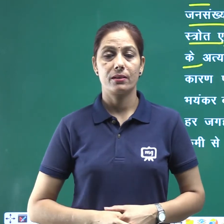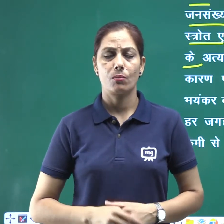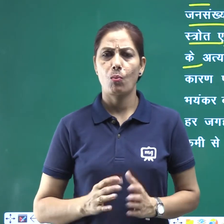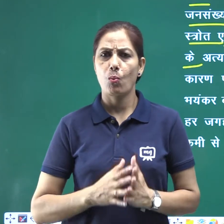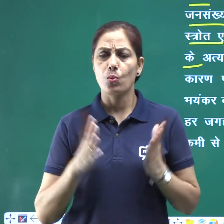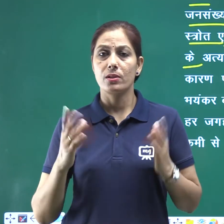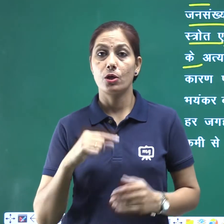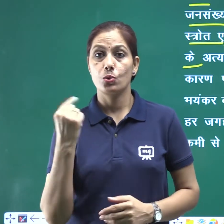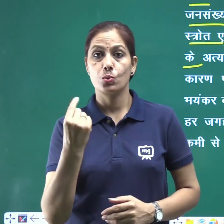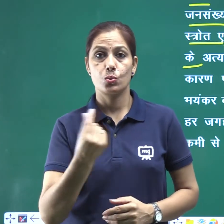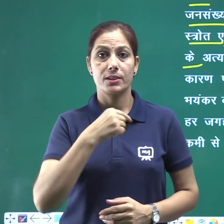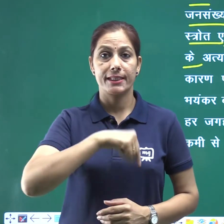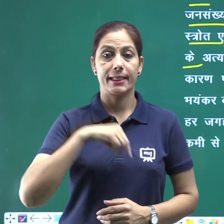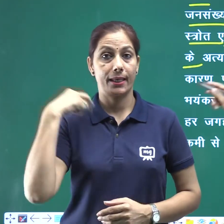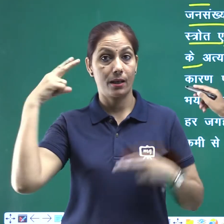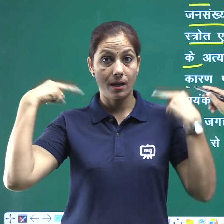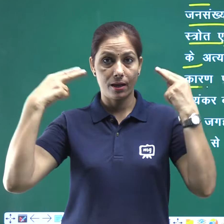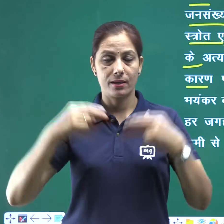अत्यधिक उपयोग के कारण